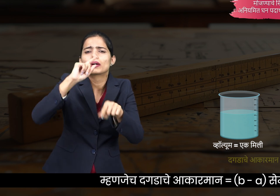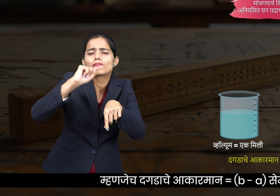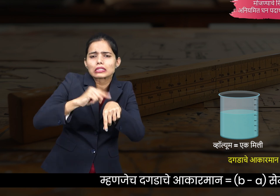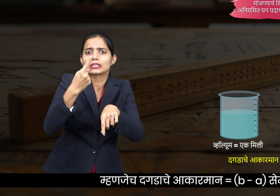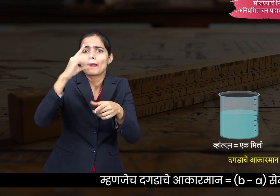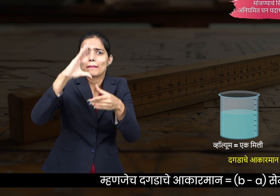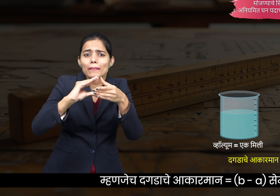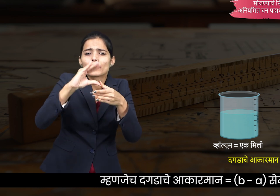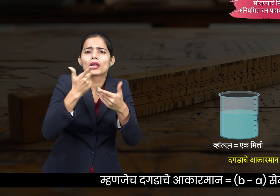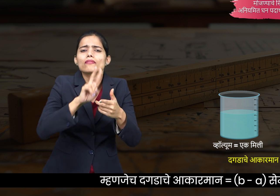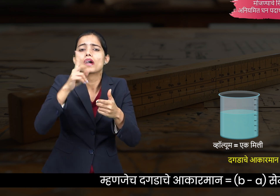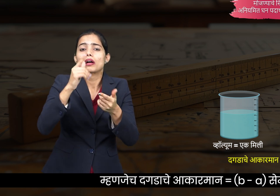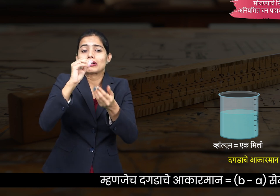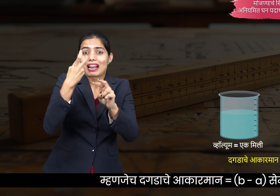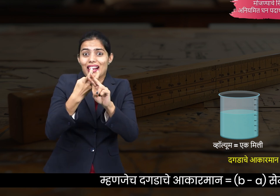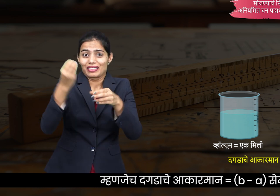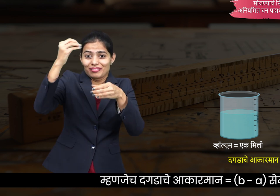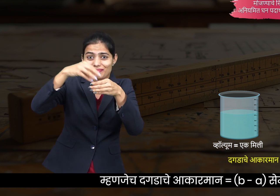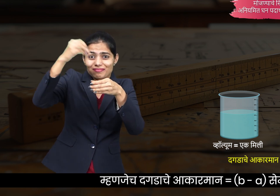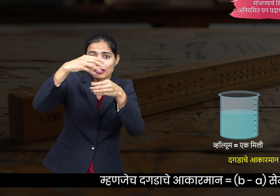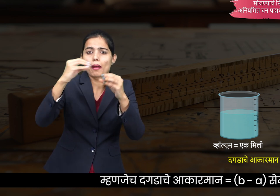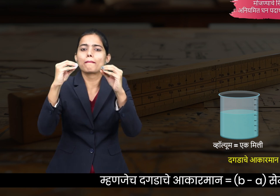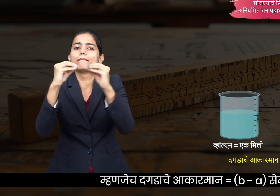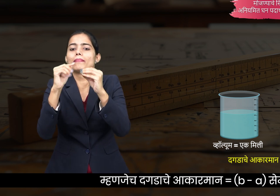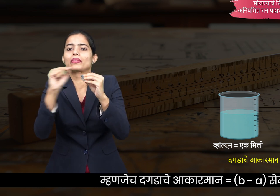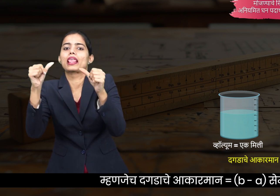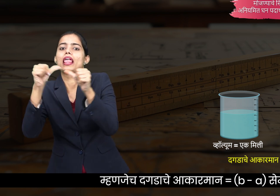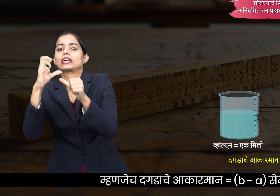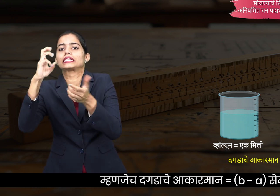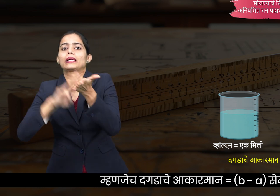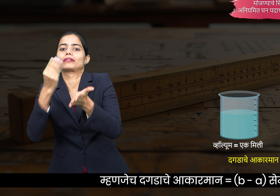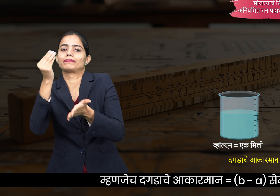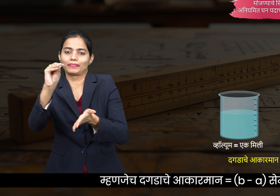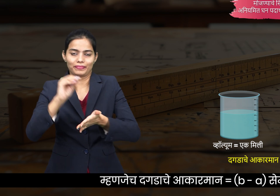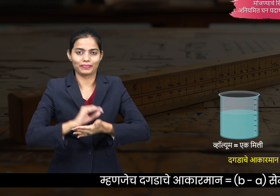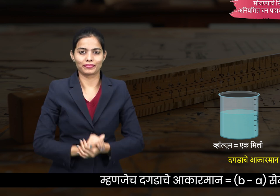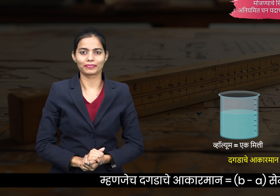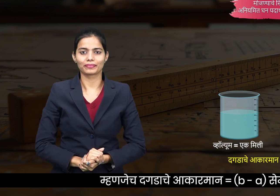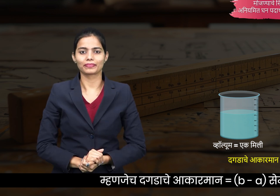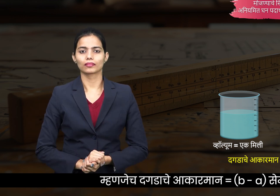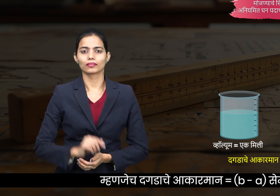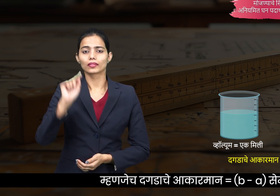म्हणजेच दगडाचे आकारमान बरोबर B वजा A सेंटीमीटर घन.